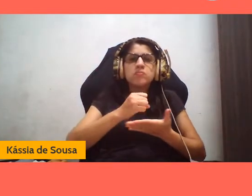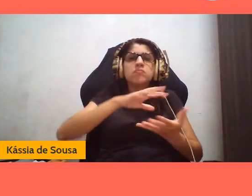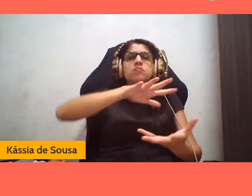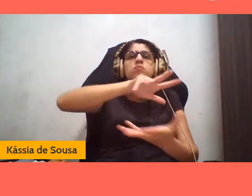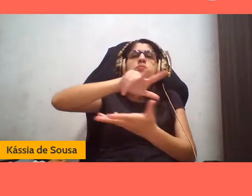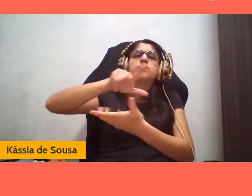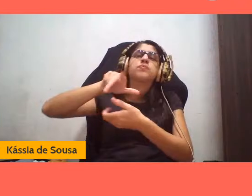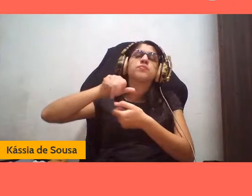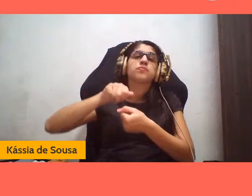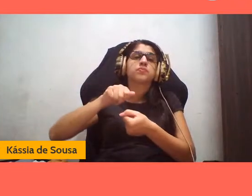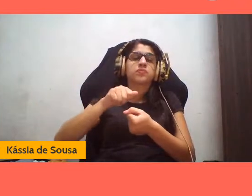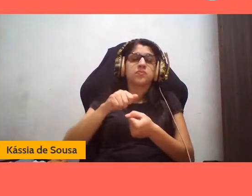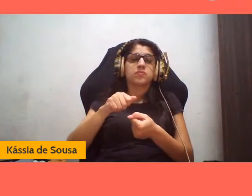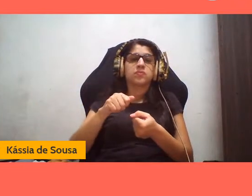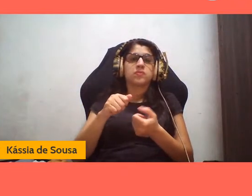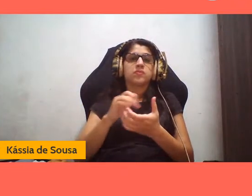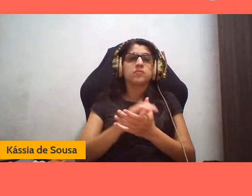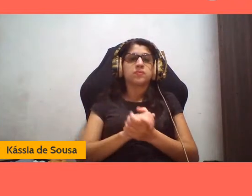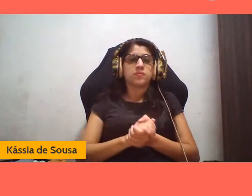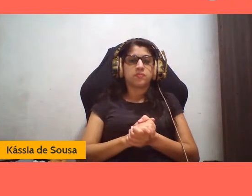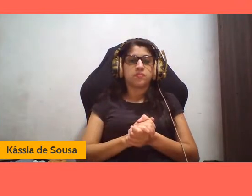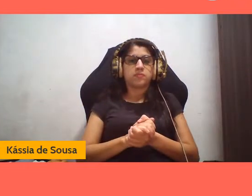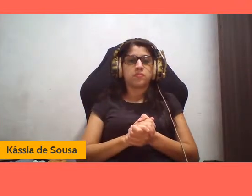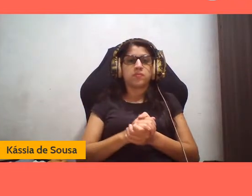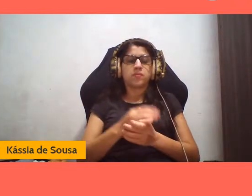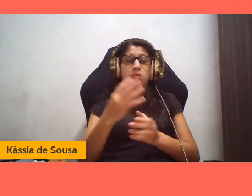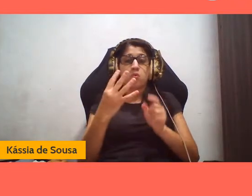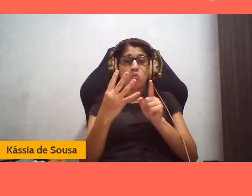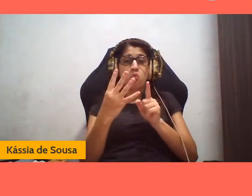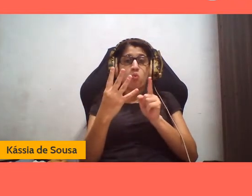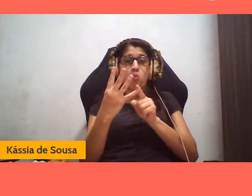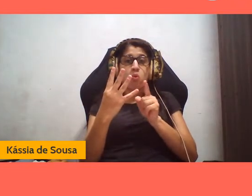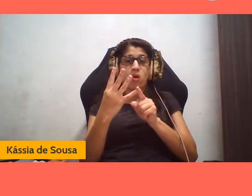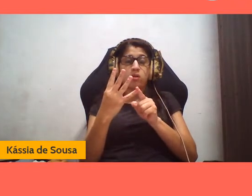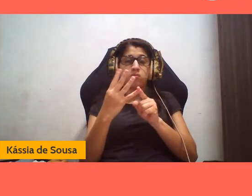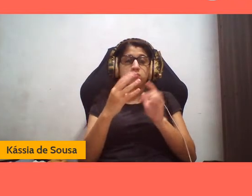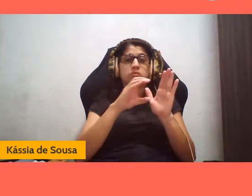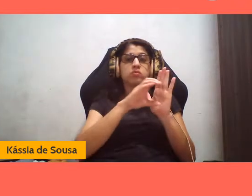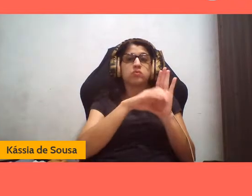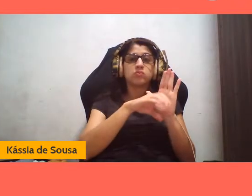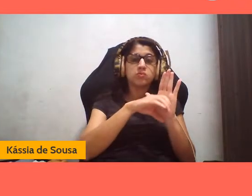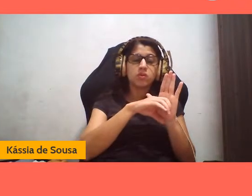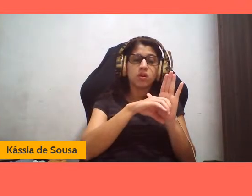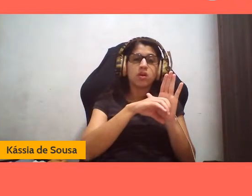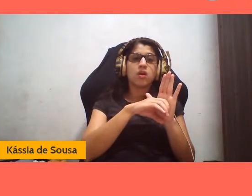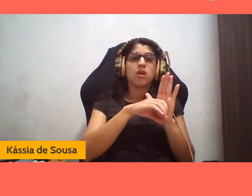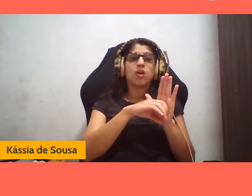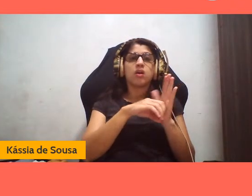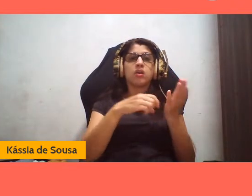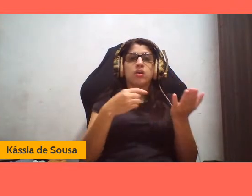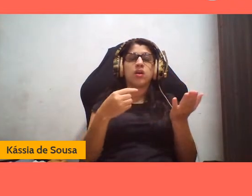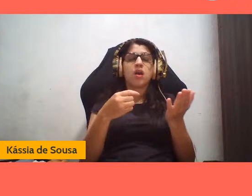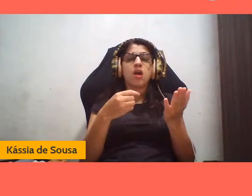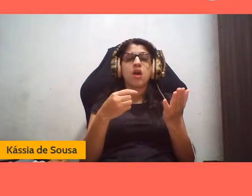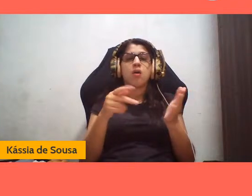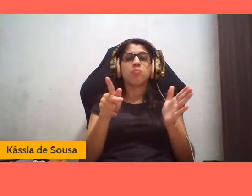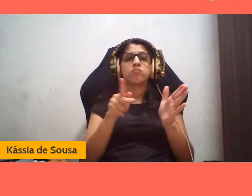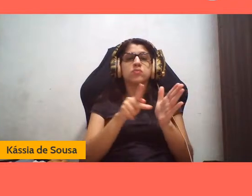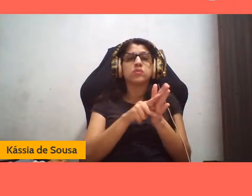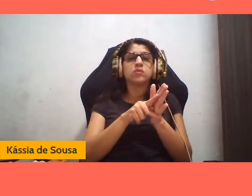E o quarto conceito, princípio que eu coloco é o próprio conceito